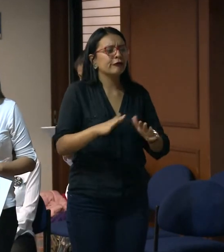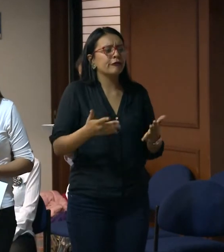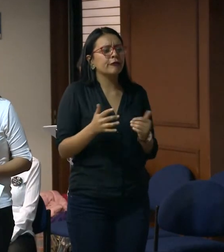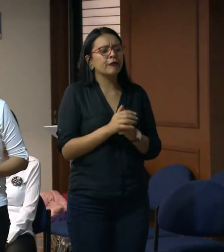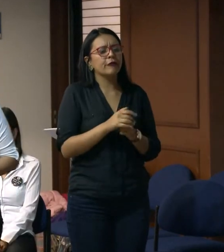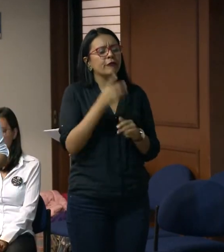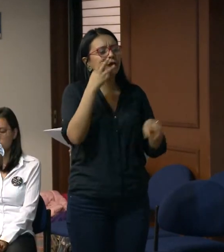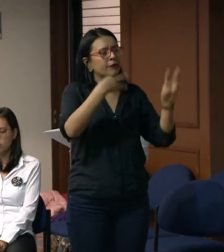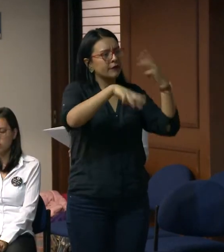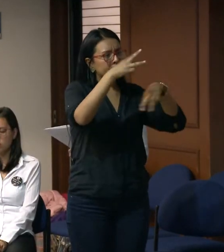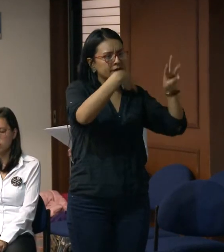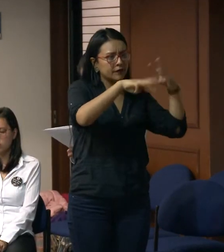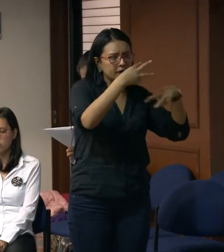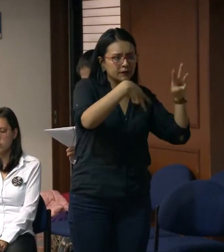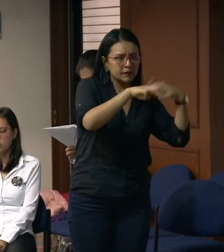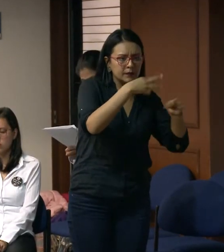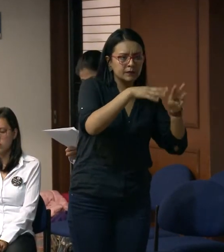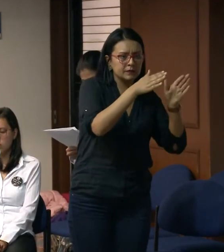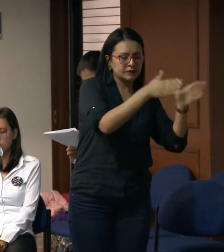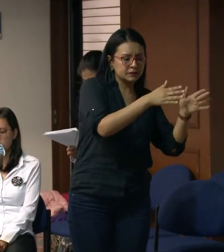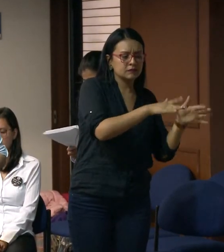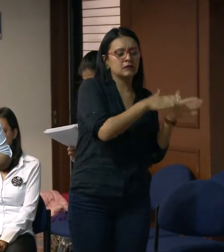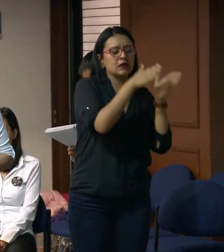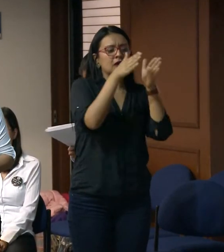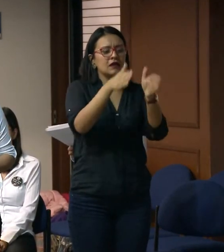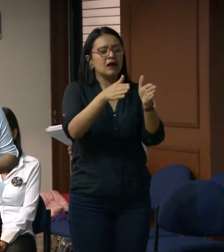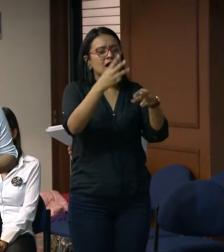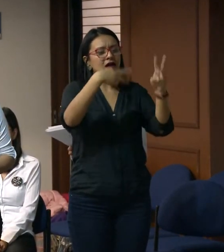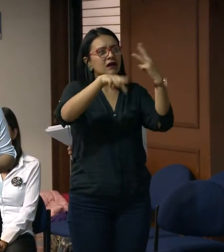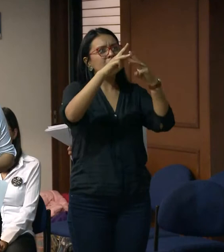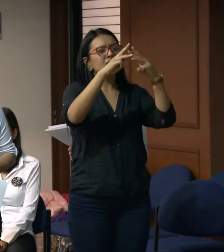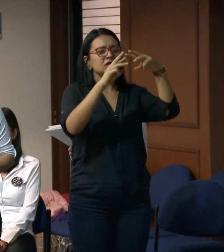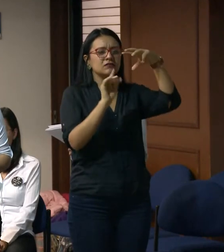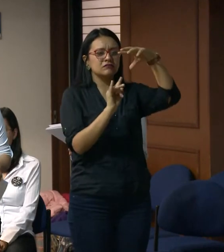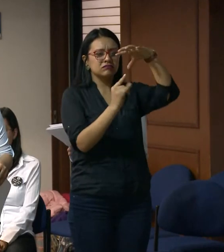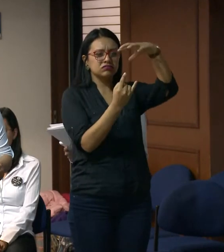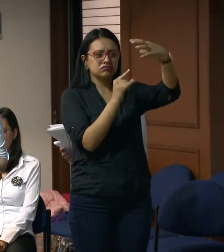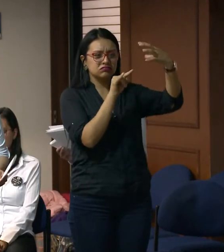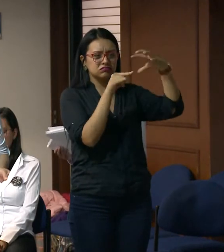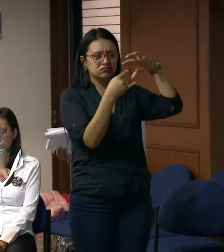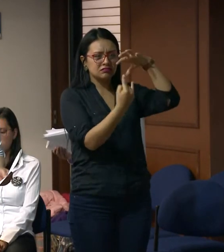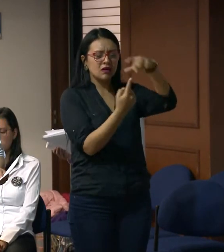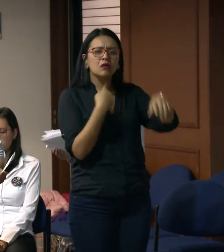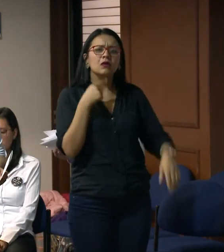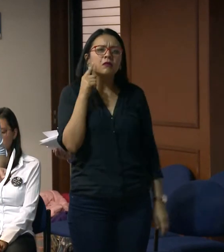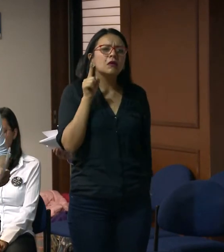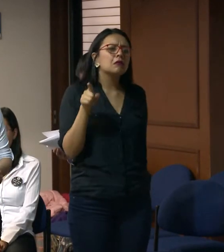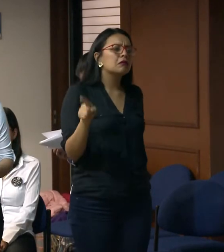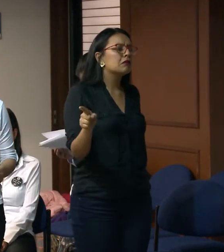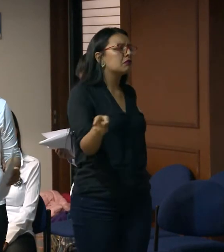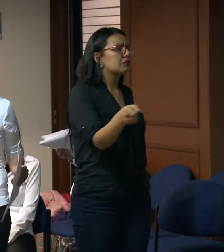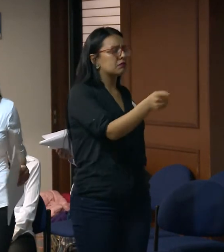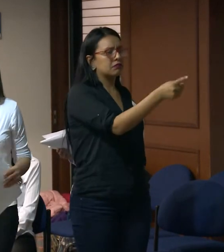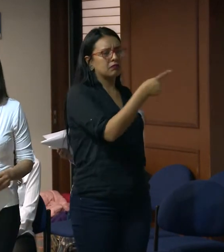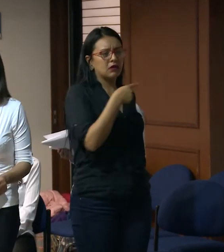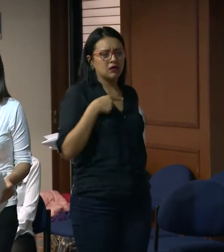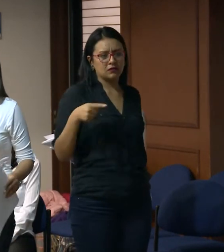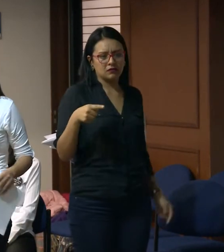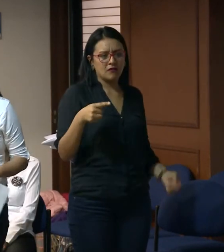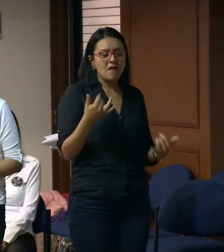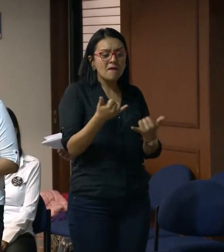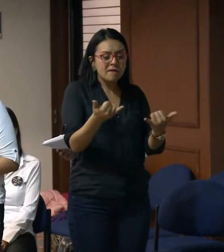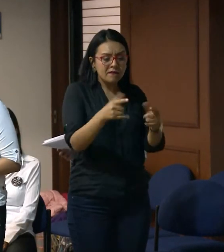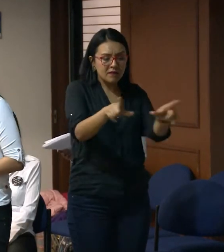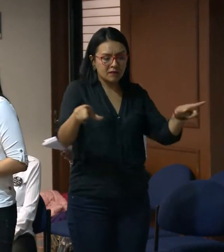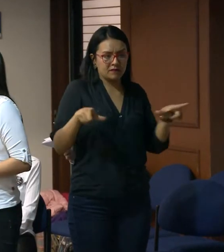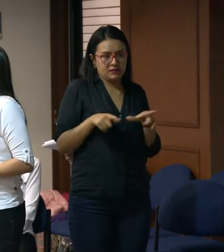el museo, la astroteca, la astroludoteca, observamos, realizamos un primer acercamiento observando pues todo lo que había en